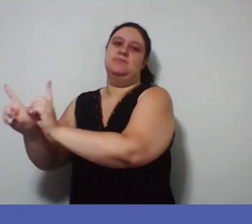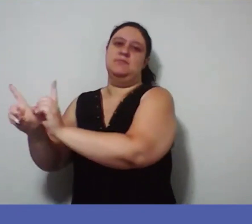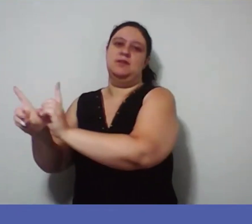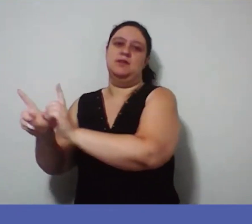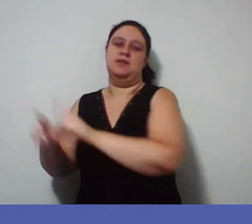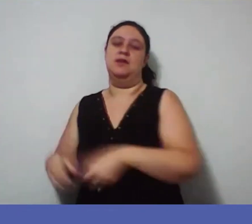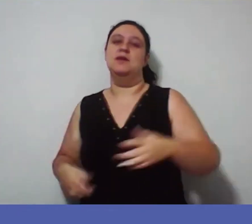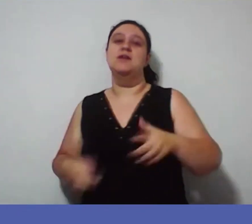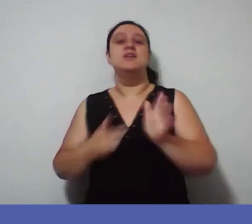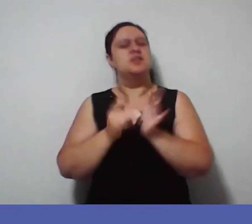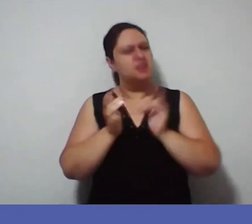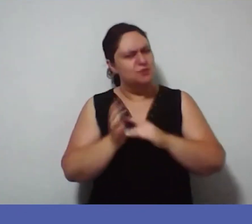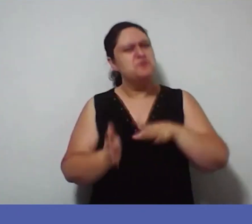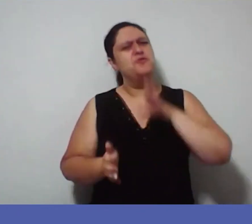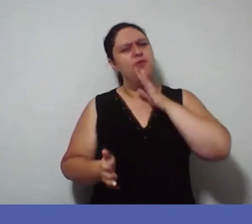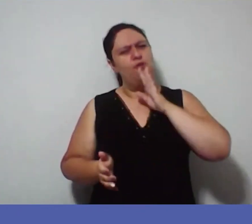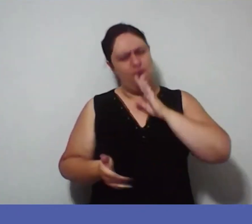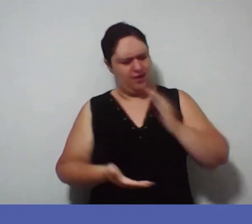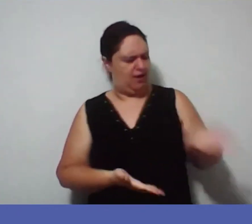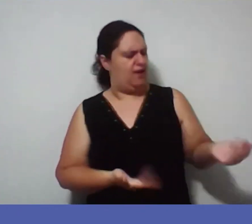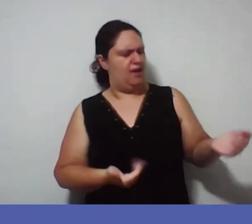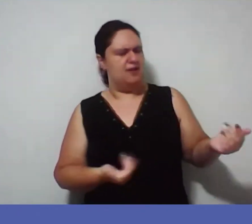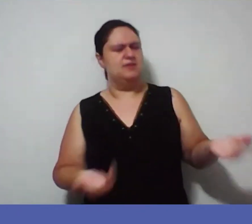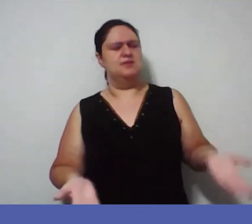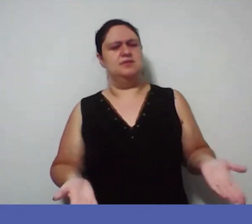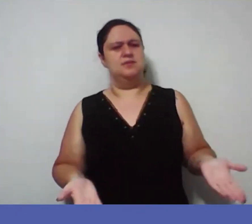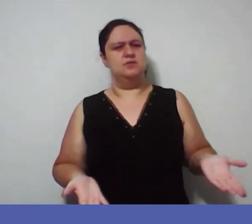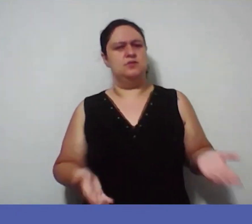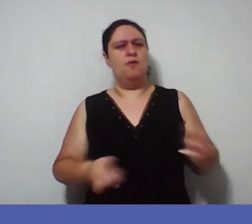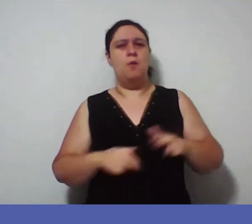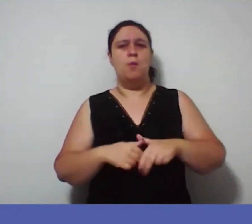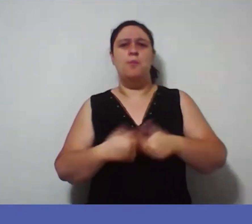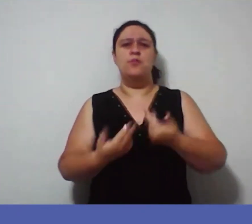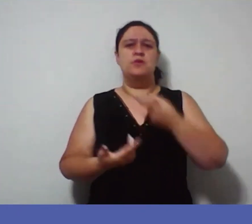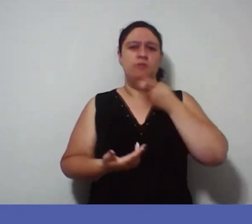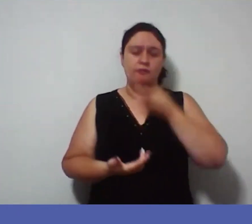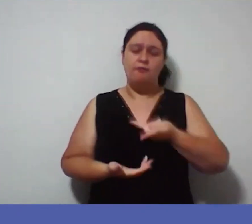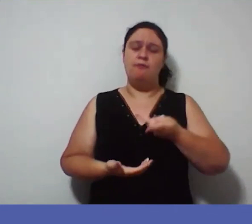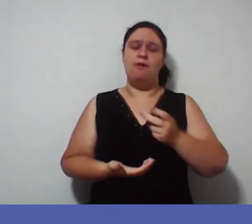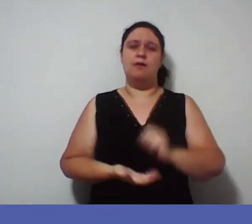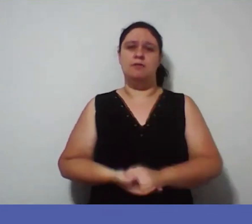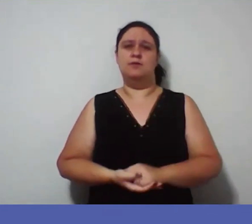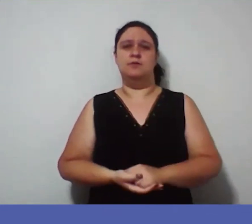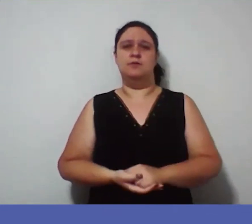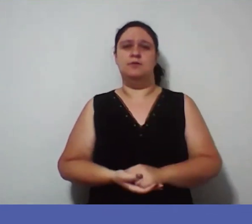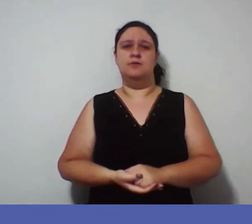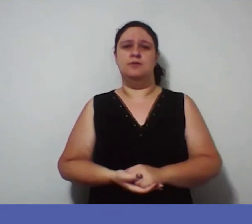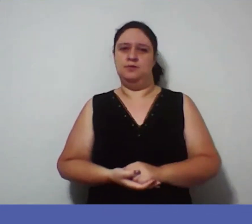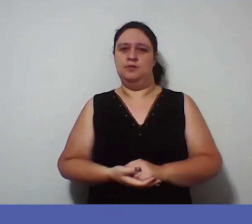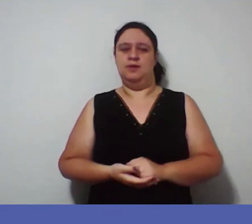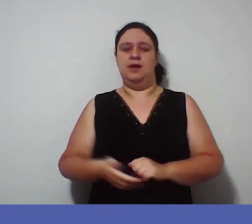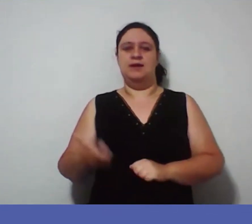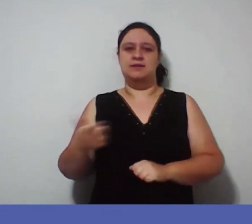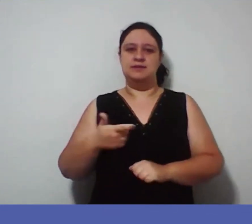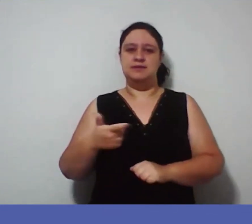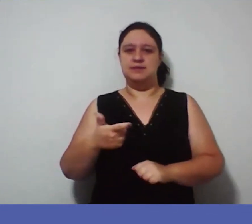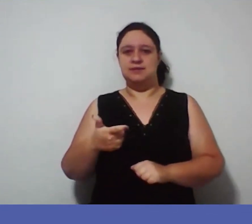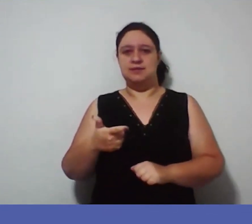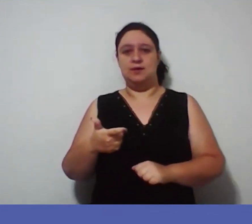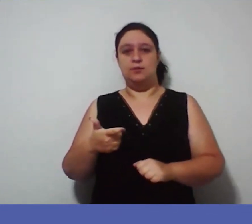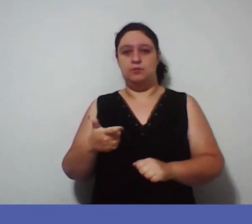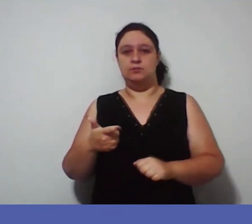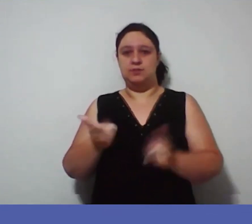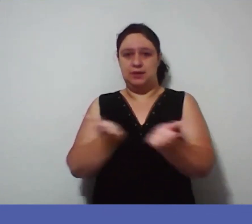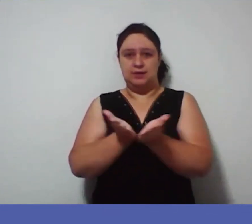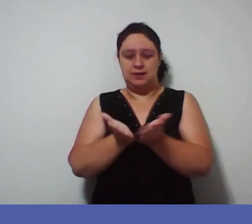do jovem, por isso que ele citou a segunda tábua da lei e não falou de não